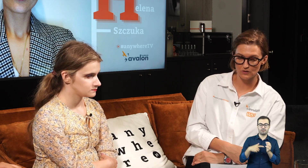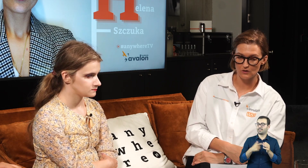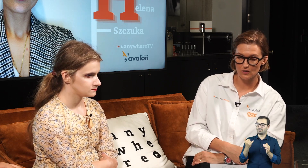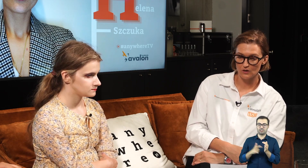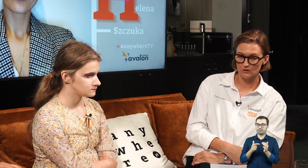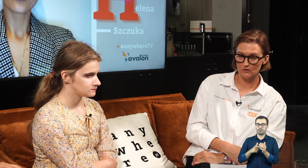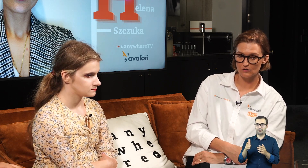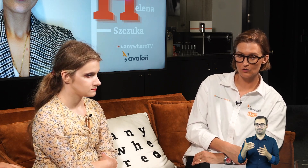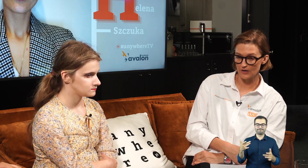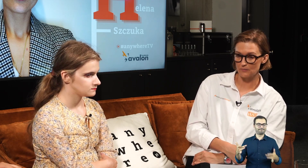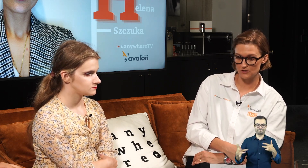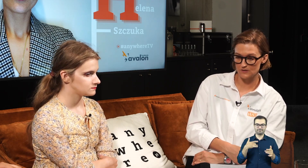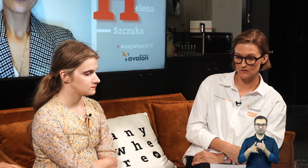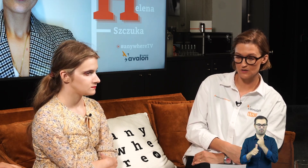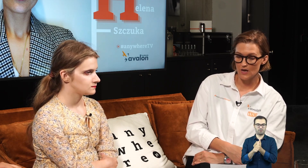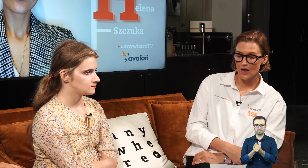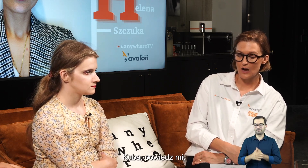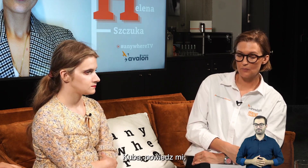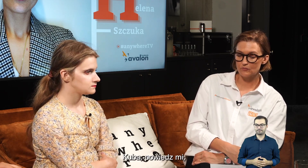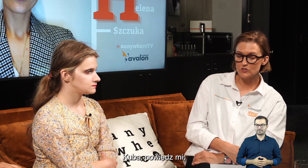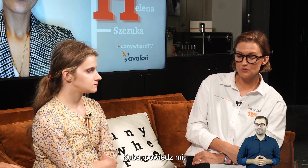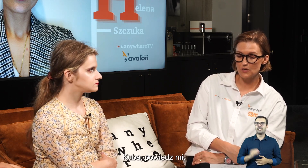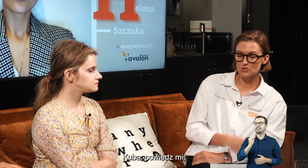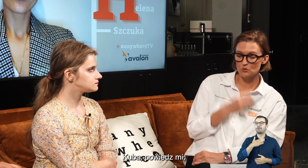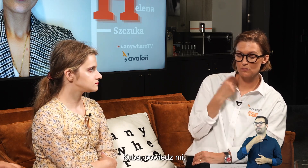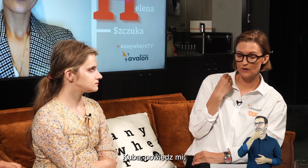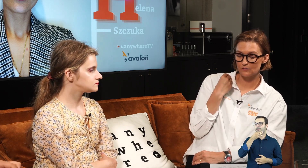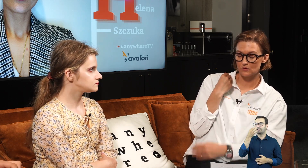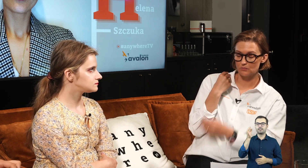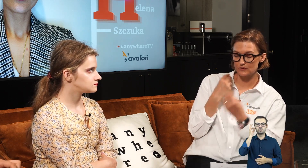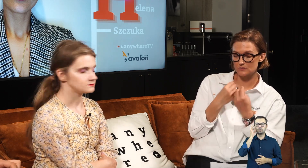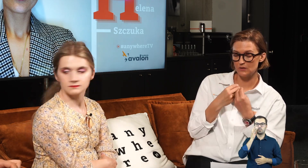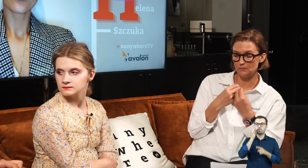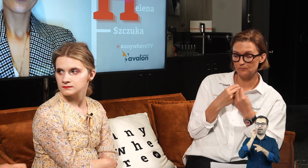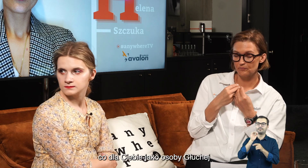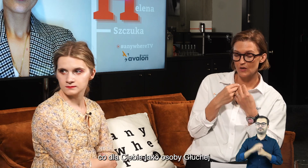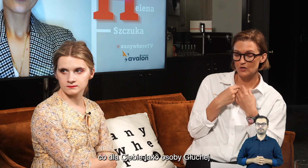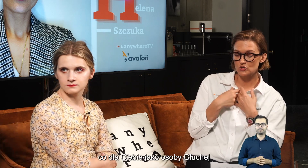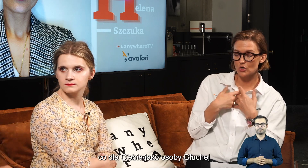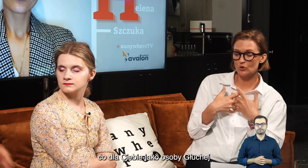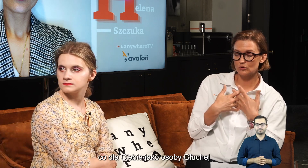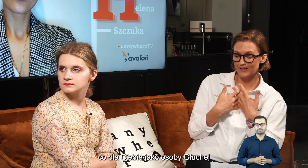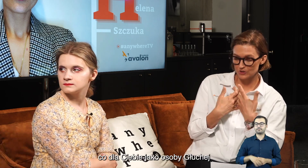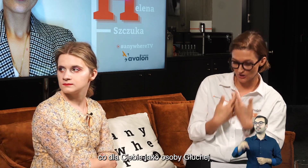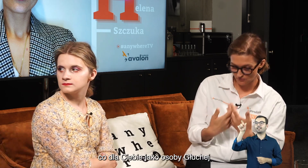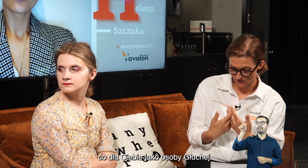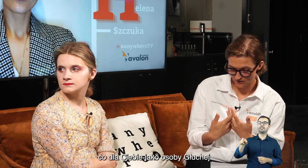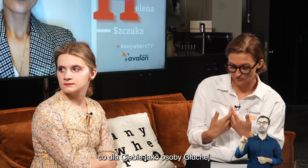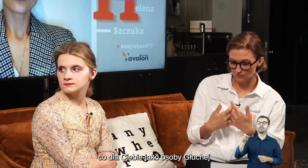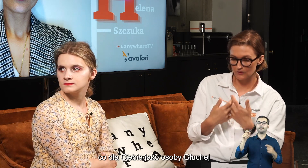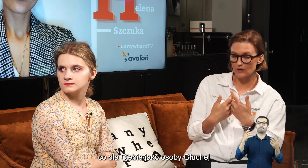dużymi ofiarami niestety. A powiedzcie mi jeszcze, Kuba, powiedz mi, co dla